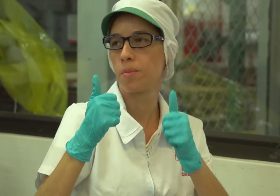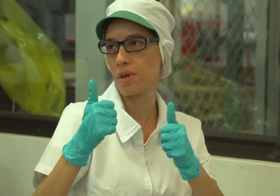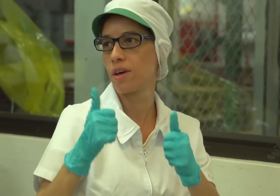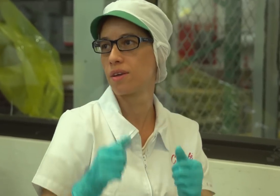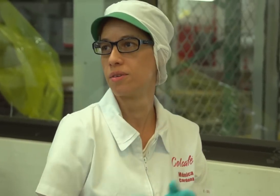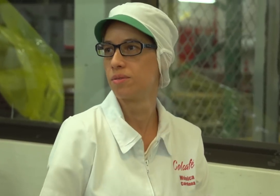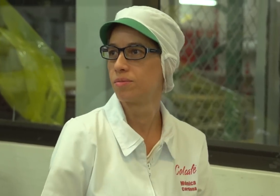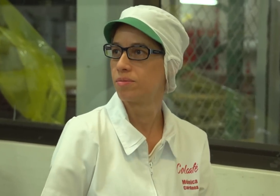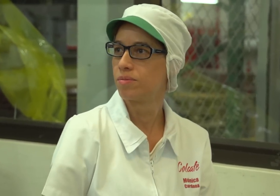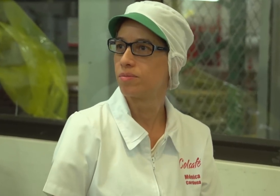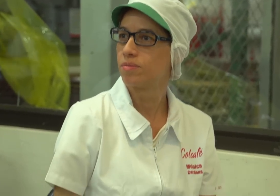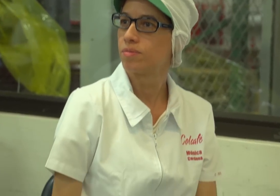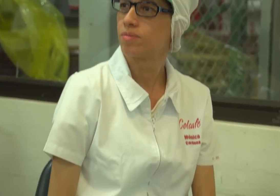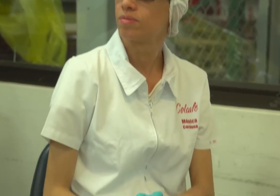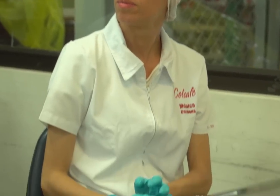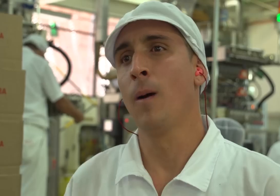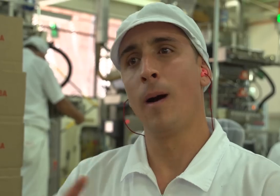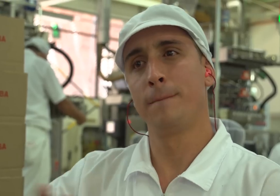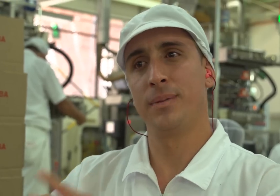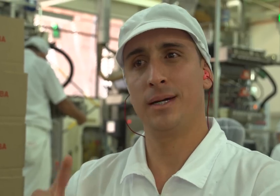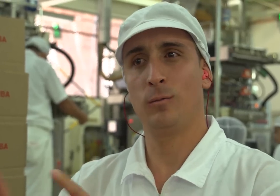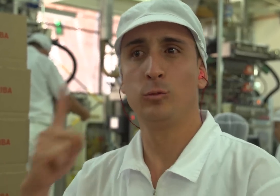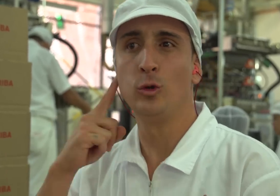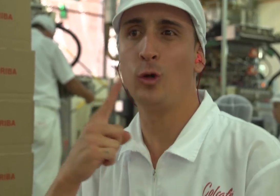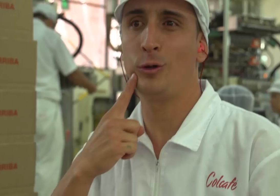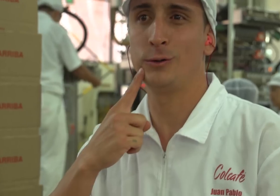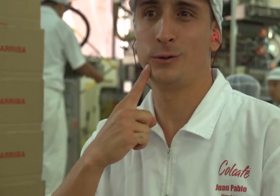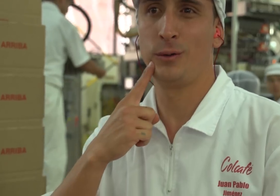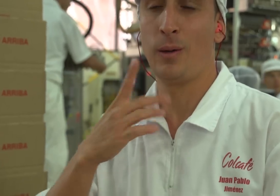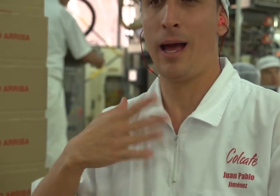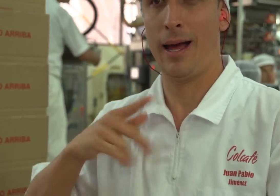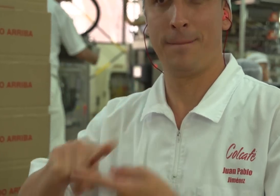buena comunicación con ellos. Un amigo sordo me contó,